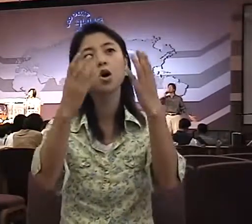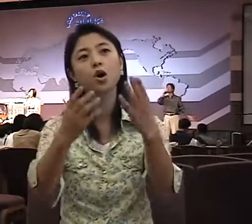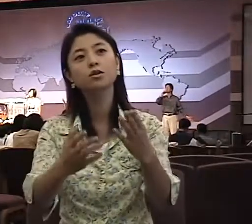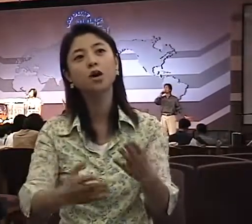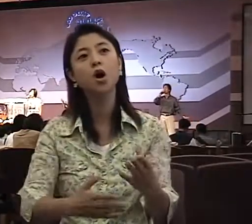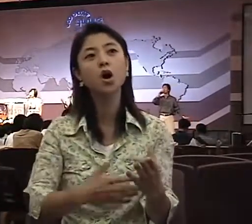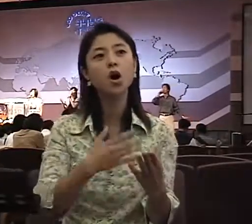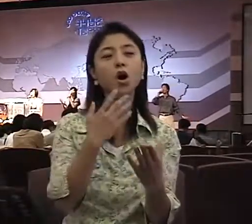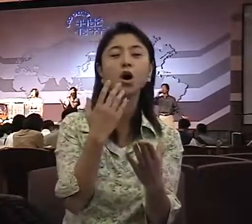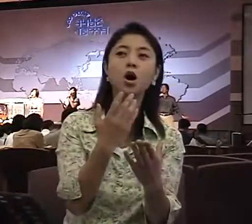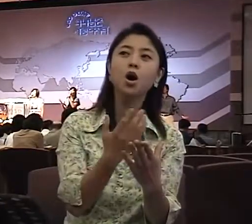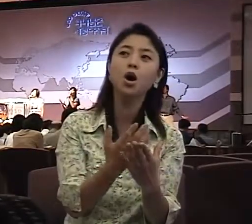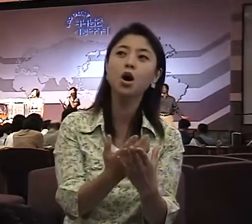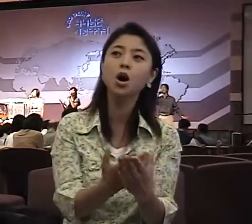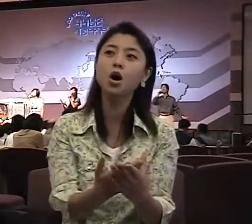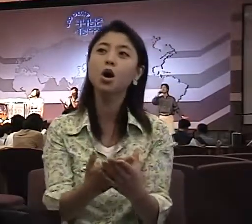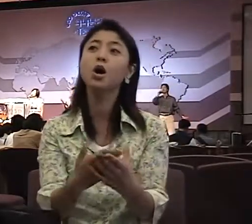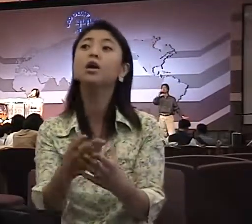다스리소서.